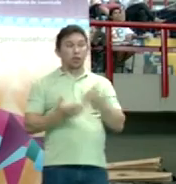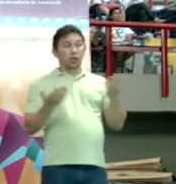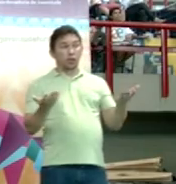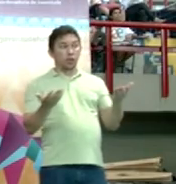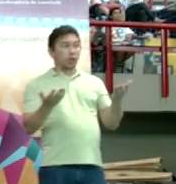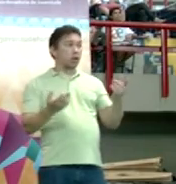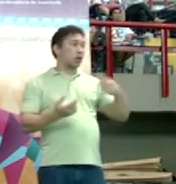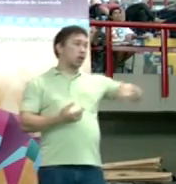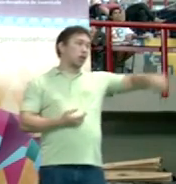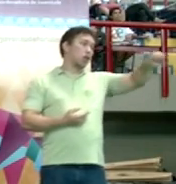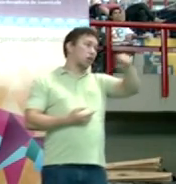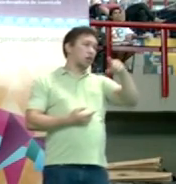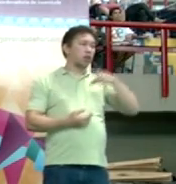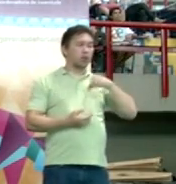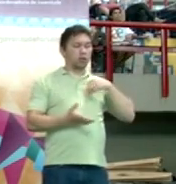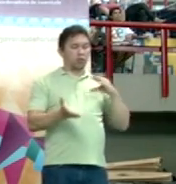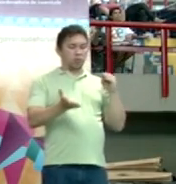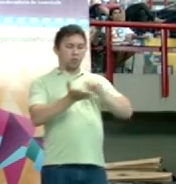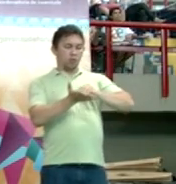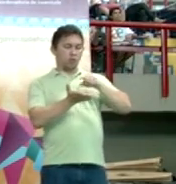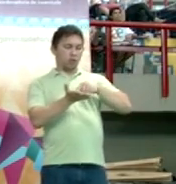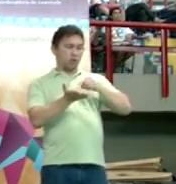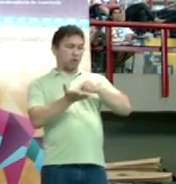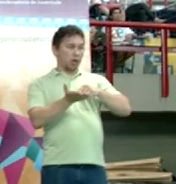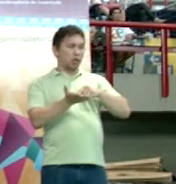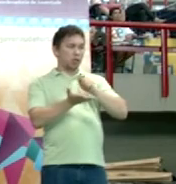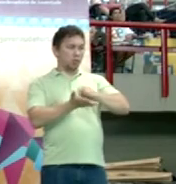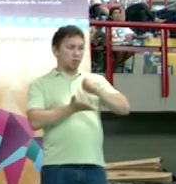Agora, sabe o que é que eu quero que vocês escrevam aí, pessoal?